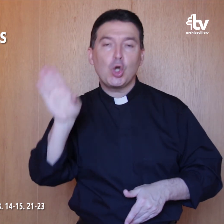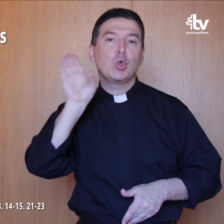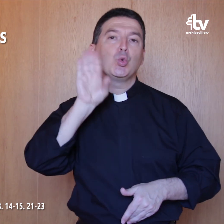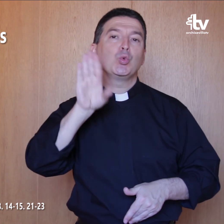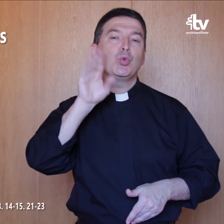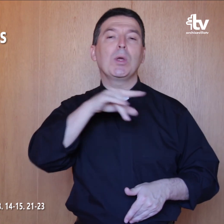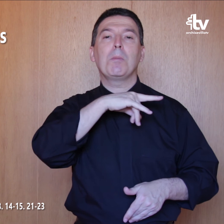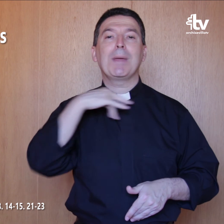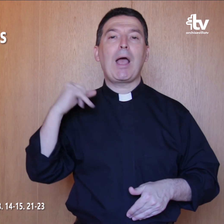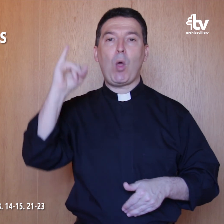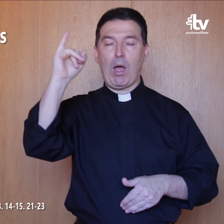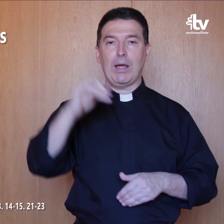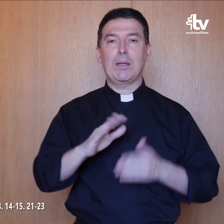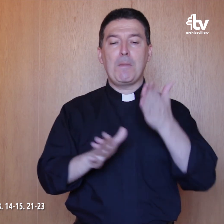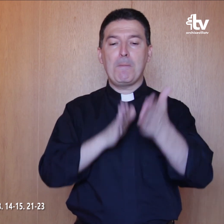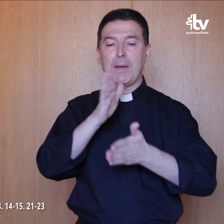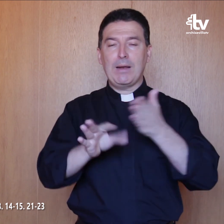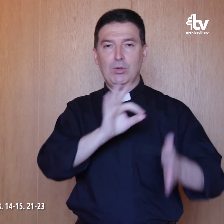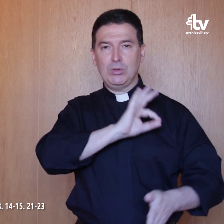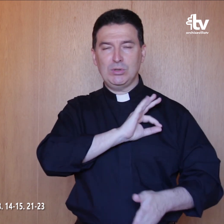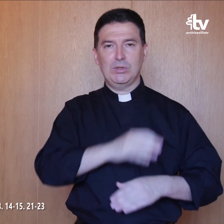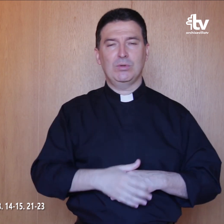impuro. Palabra del Señor.